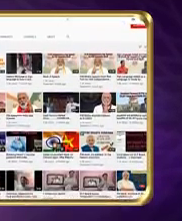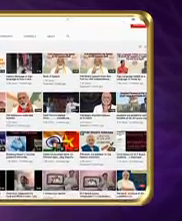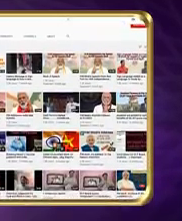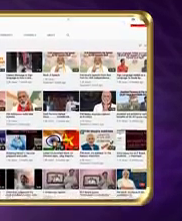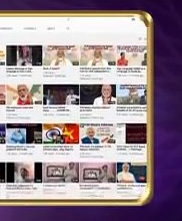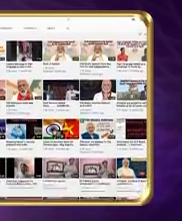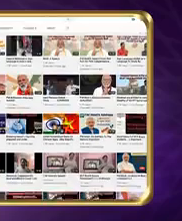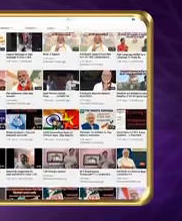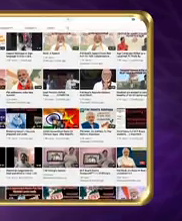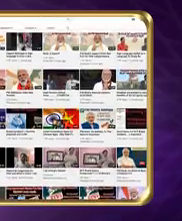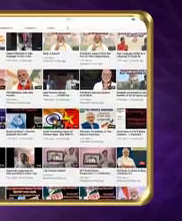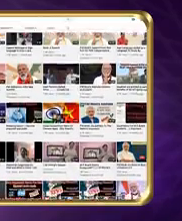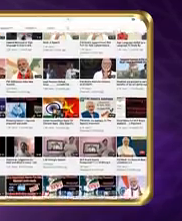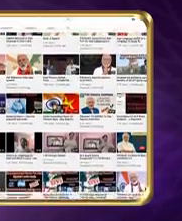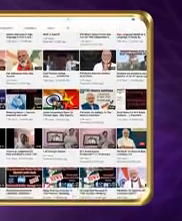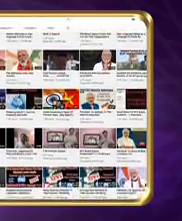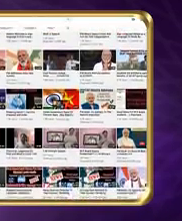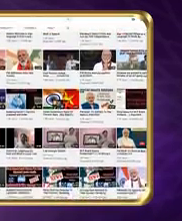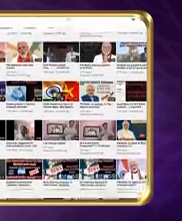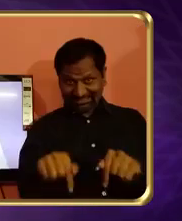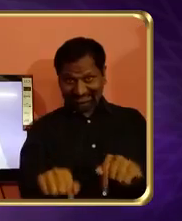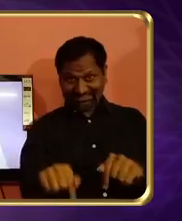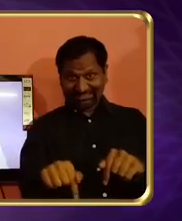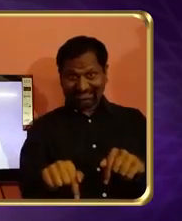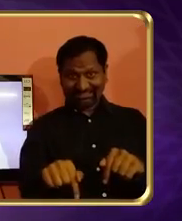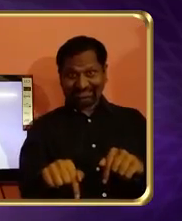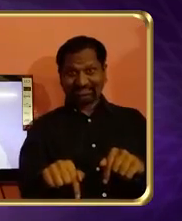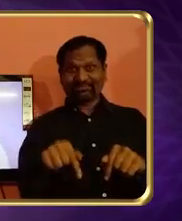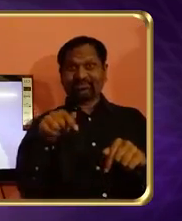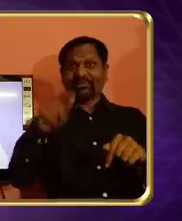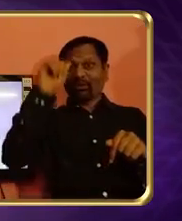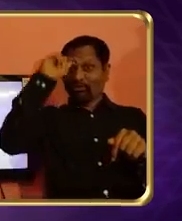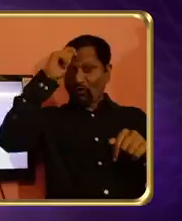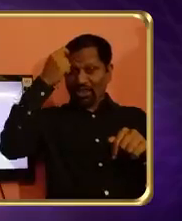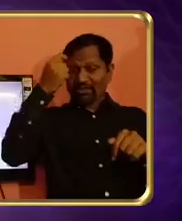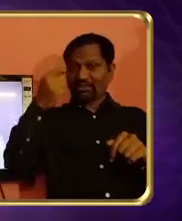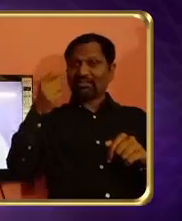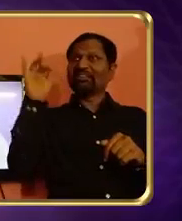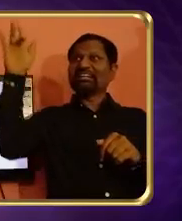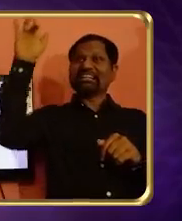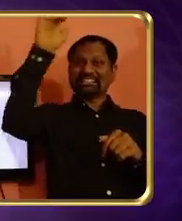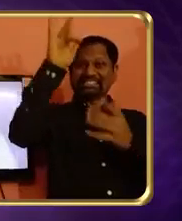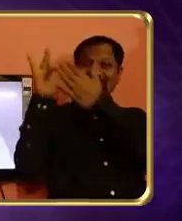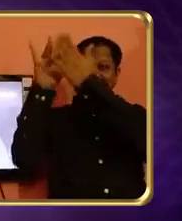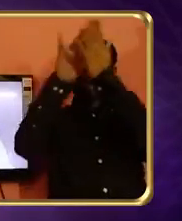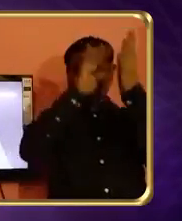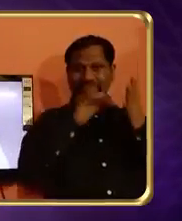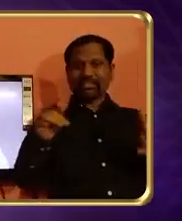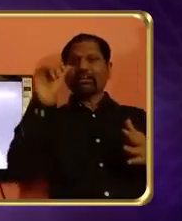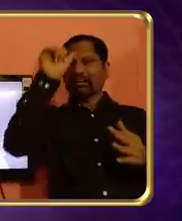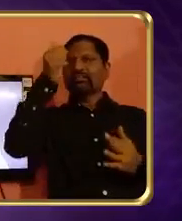बनाया और बनाके वीडियो अपलोड किये और पूरे हिंदुस्तान के मुग बदिर लोगों ने उसको देखा वो